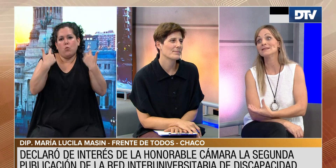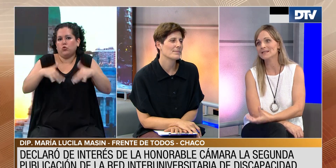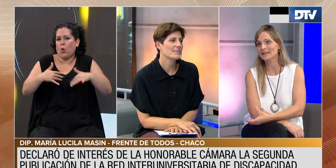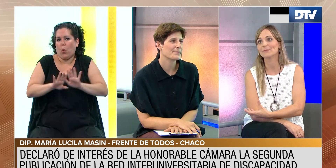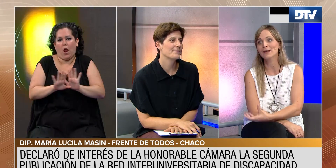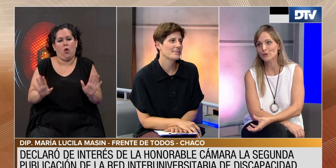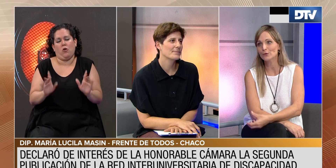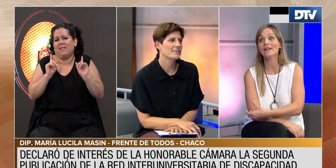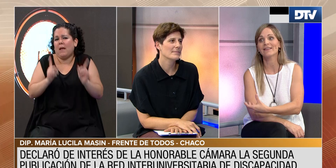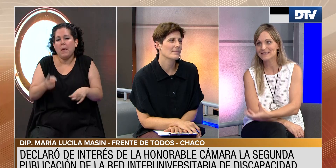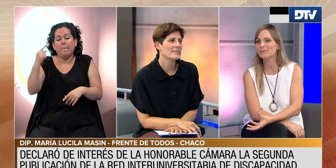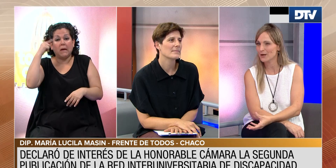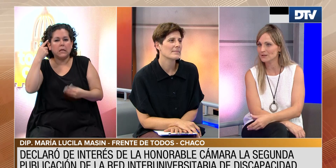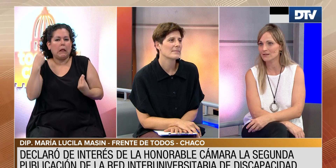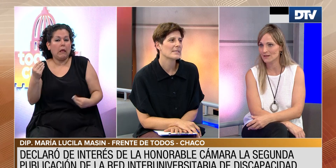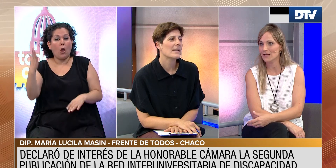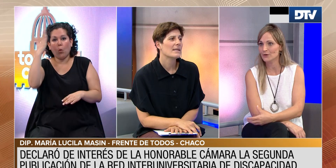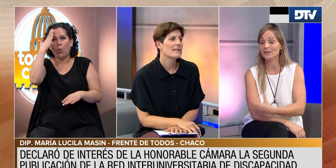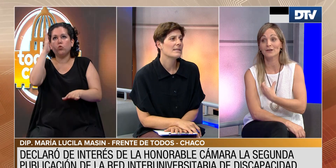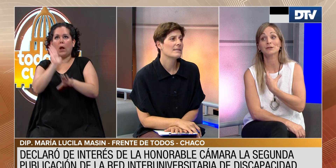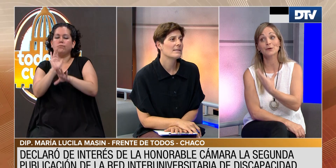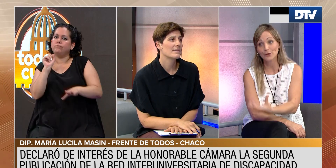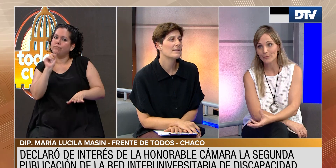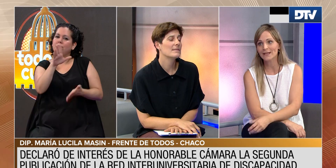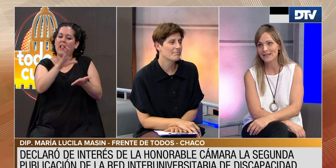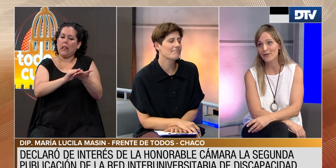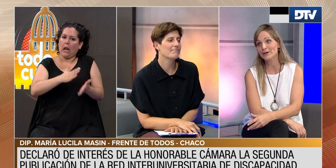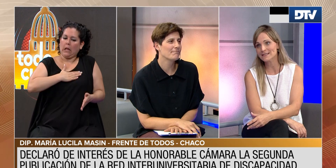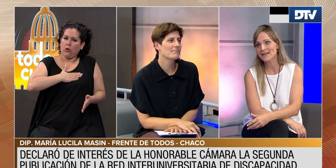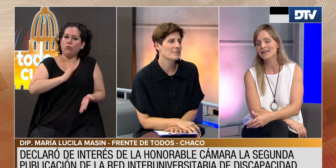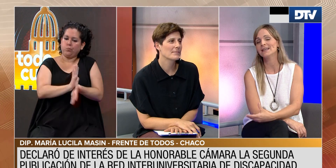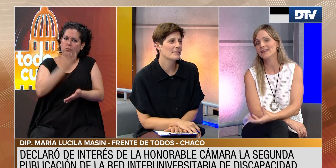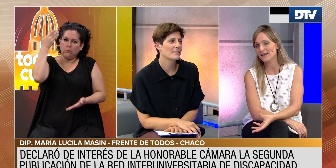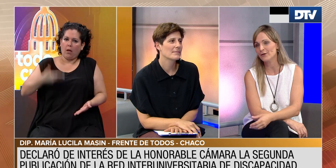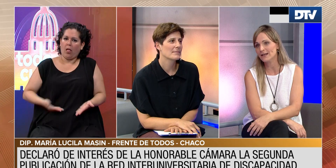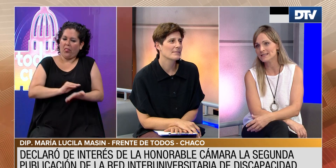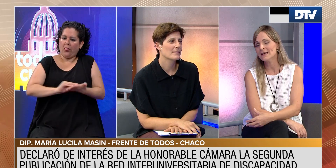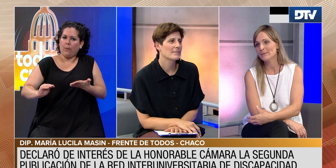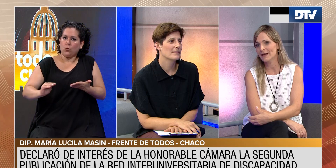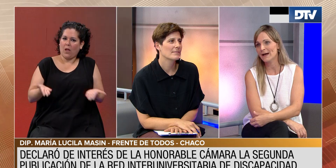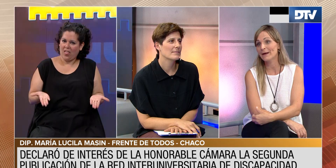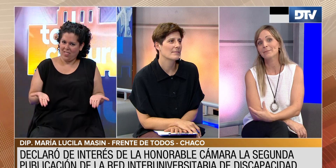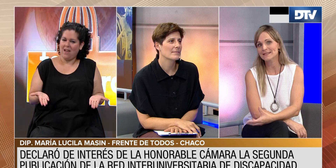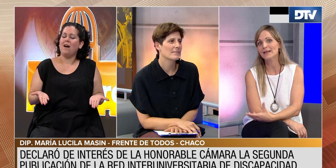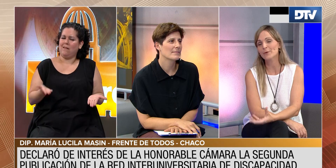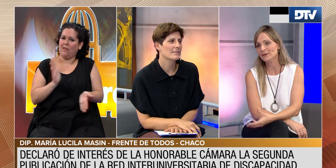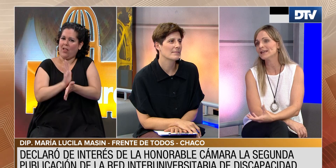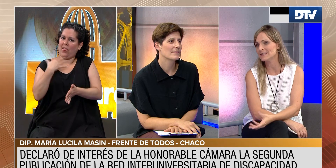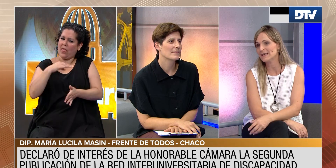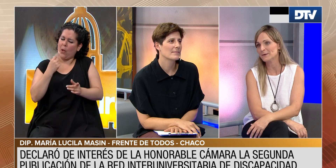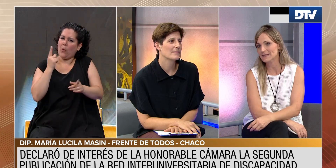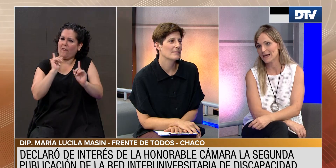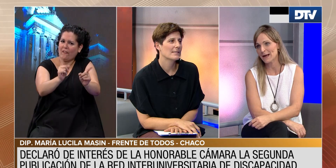poder pensar también la cultura desde ese plano territorial, ¿no? Desde nuestro rol como legisladores y legisladoras para presentar